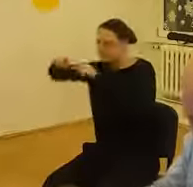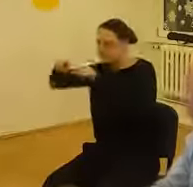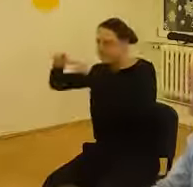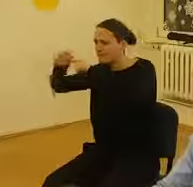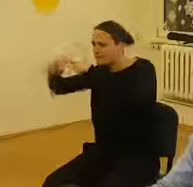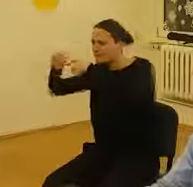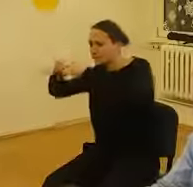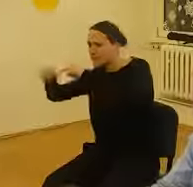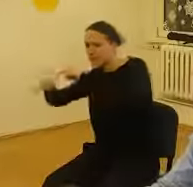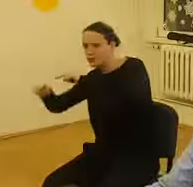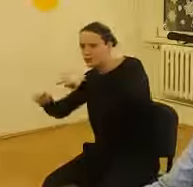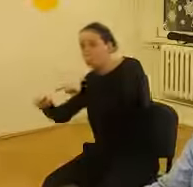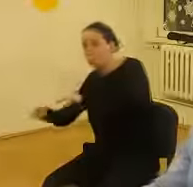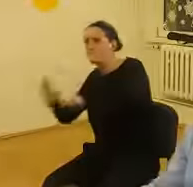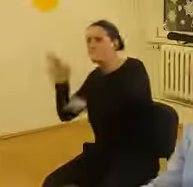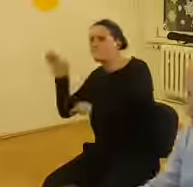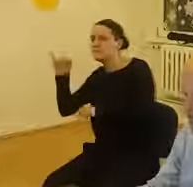podstron.